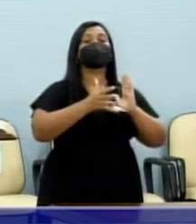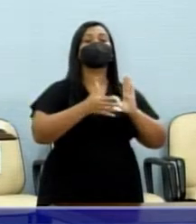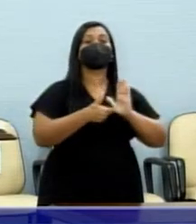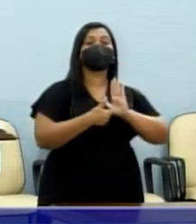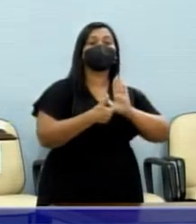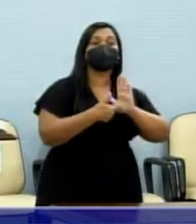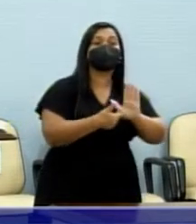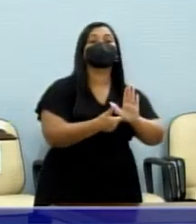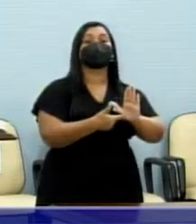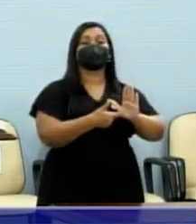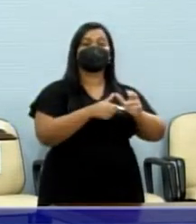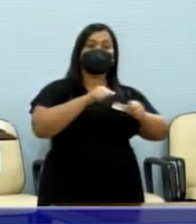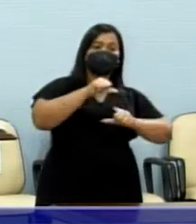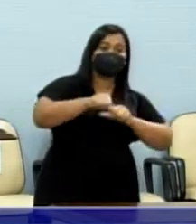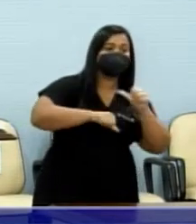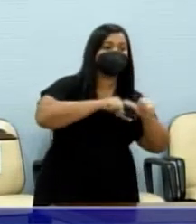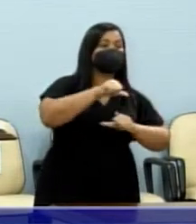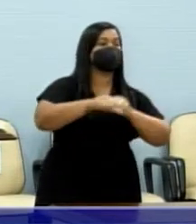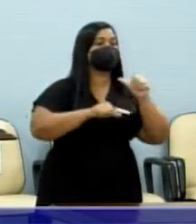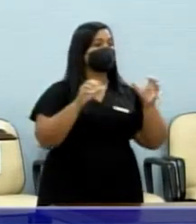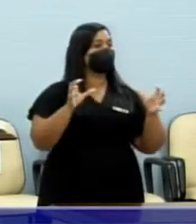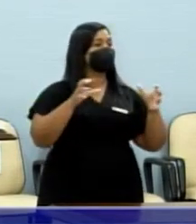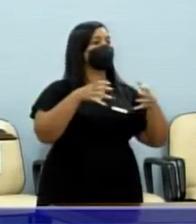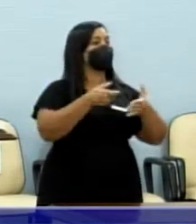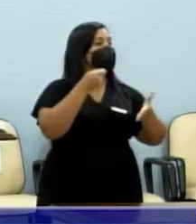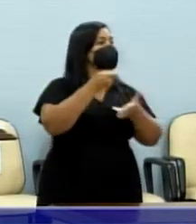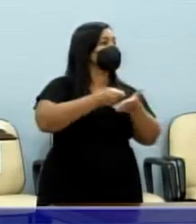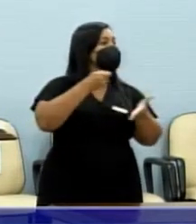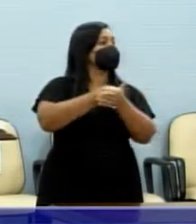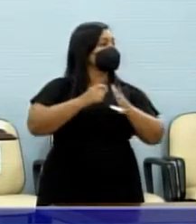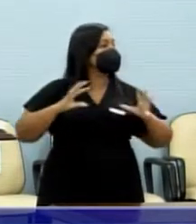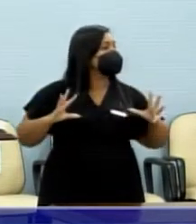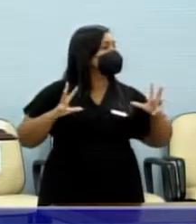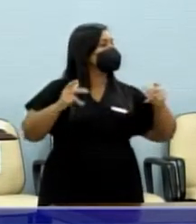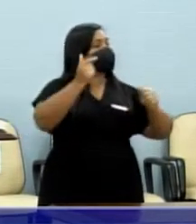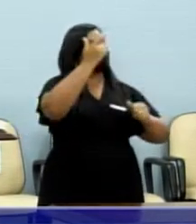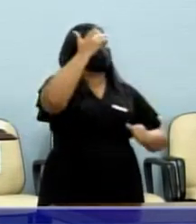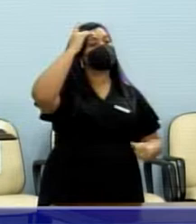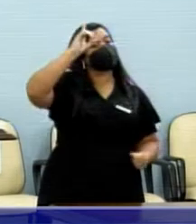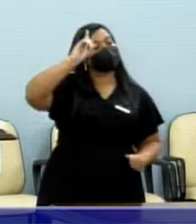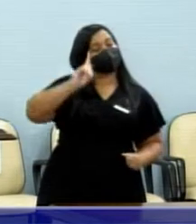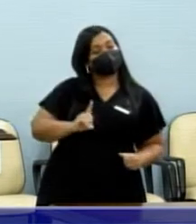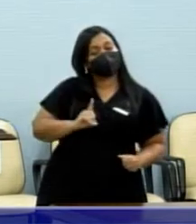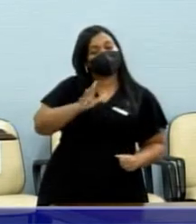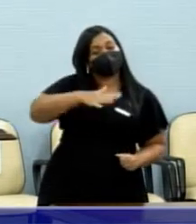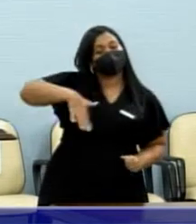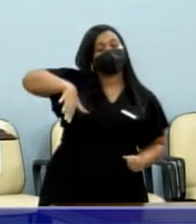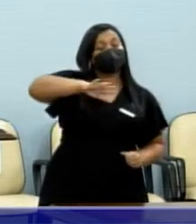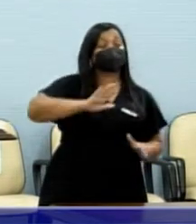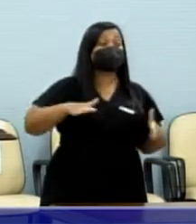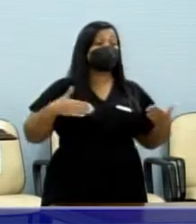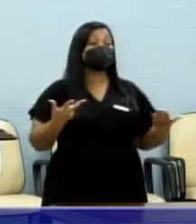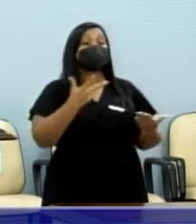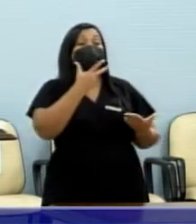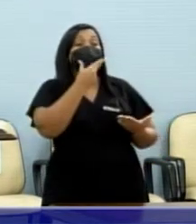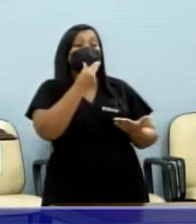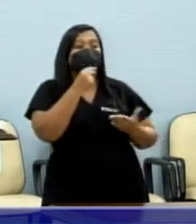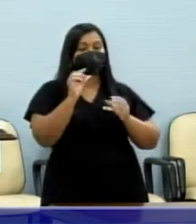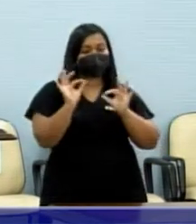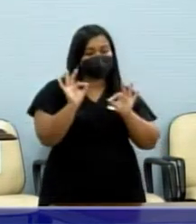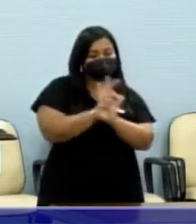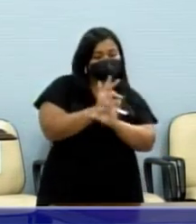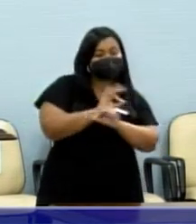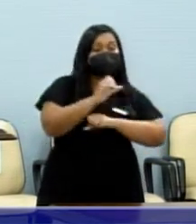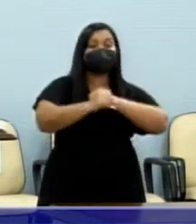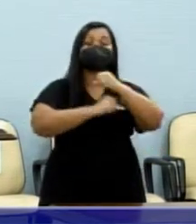lutou ombro a ombro com a classe trabalhadora, lutando por todos os direitos dela. O arquiteto Niemeyer, nos anos